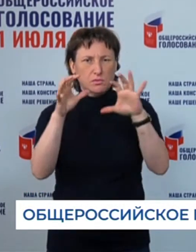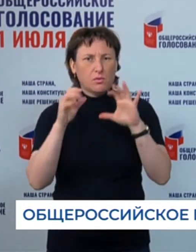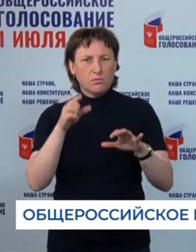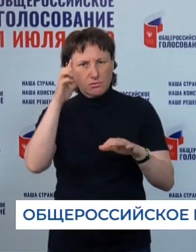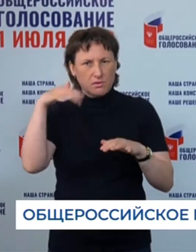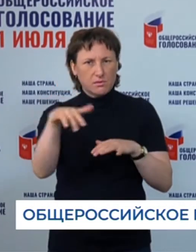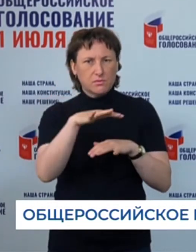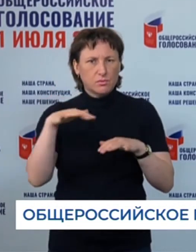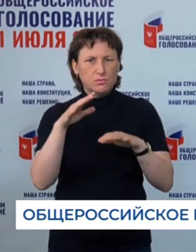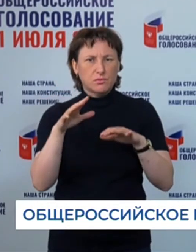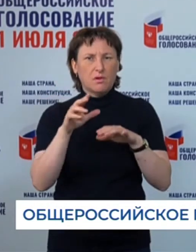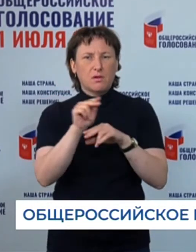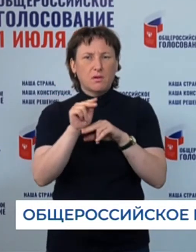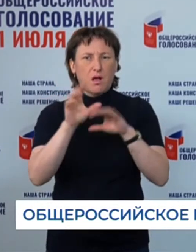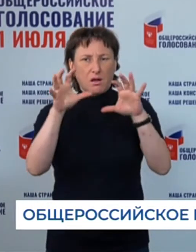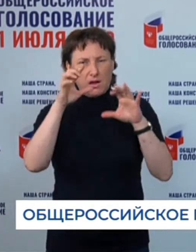государства в конституцию россии